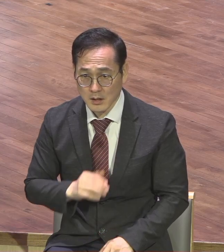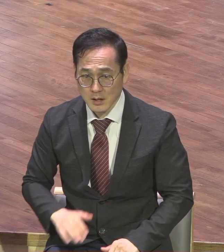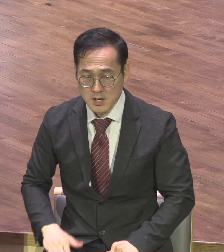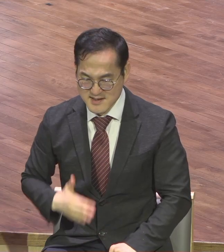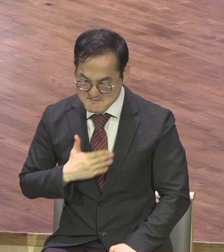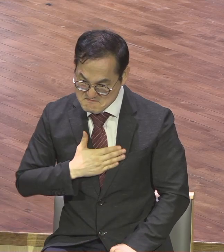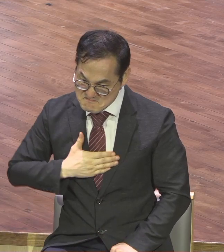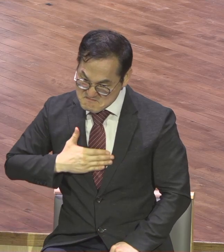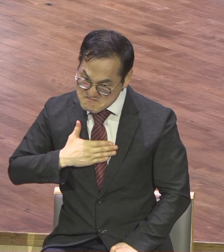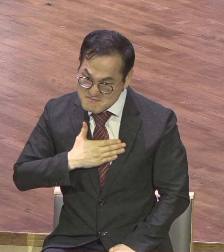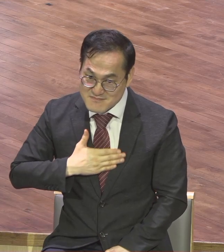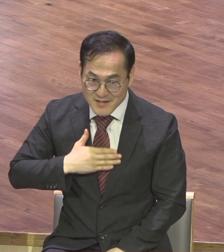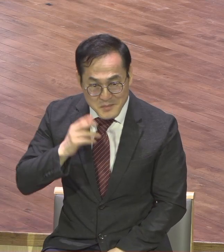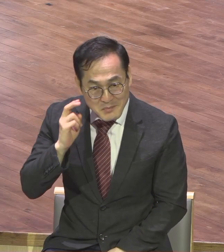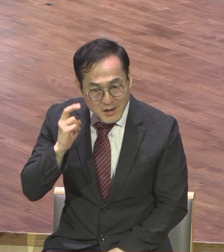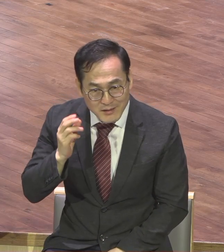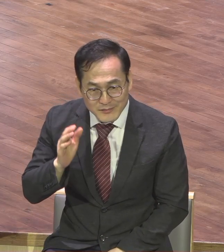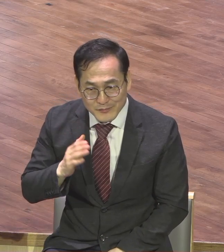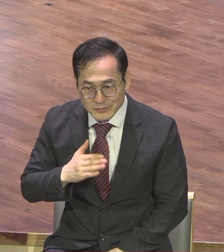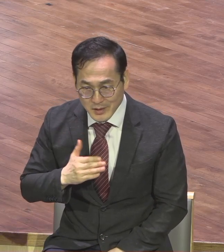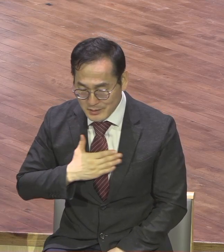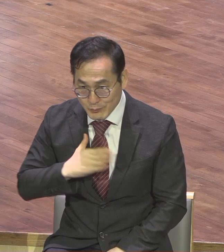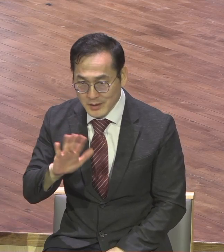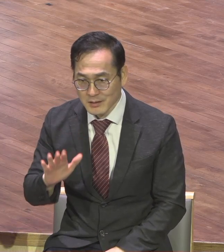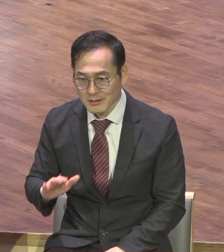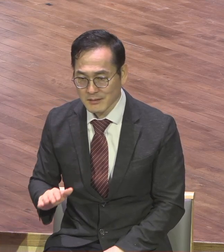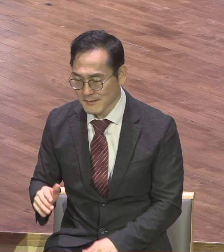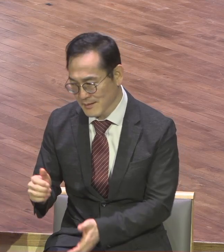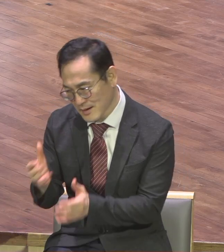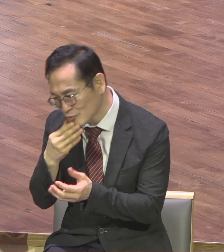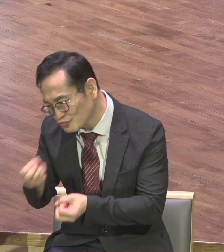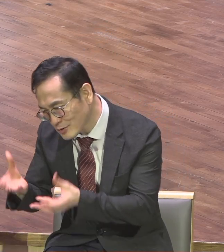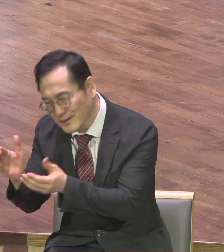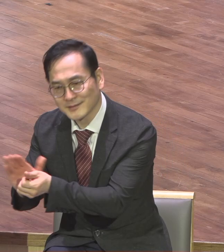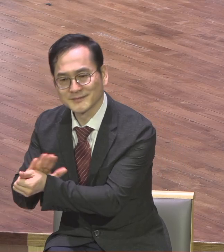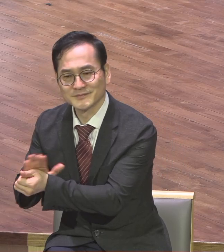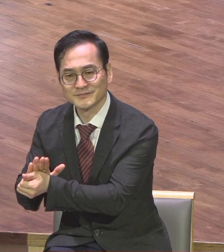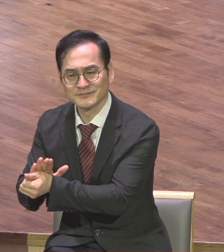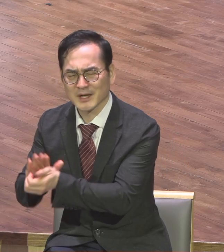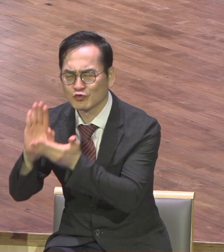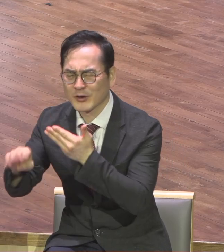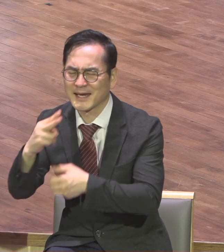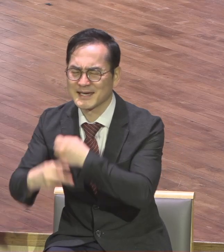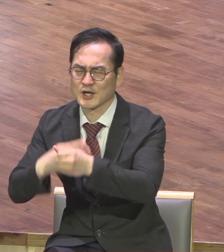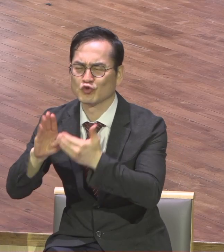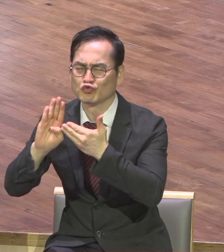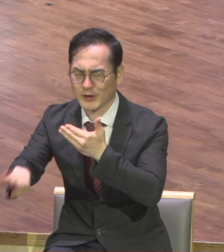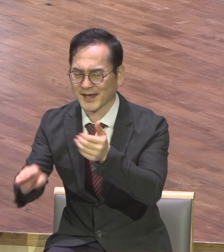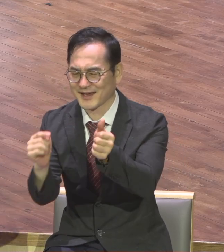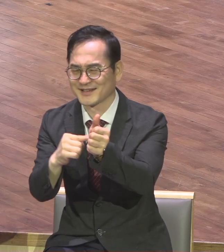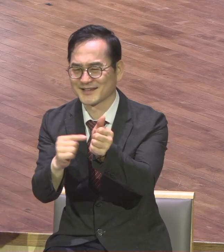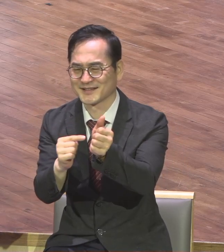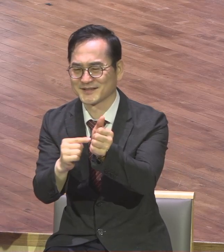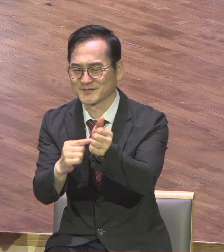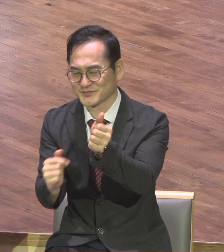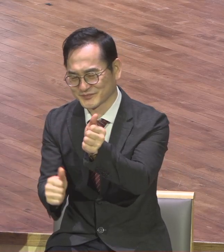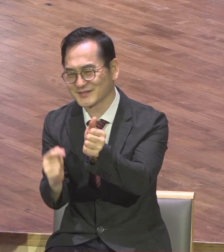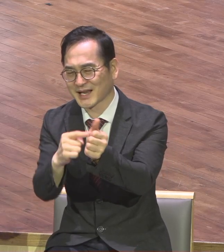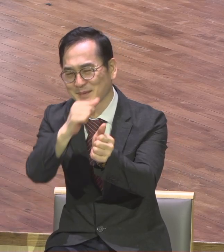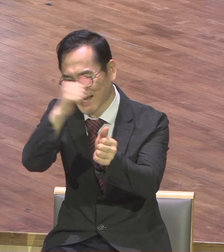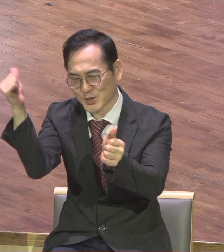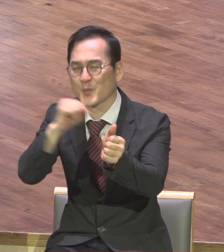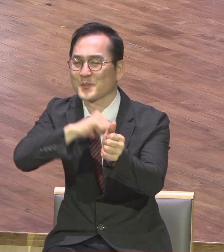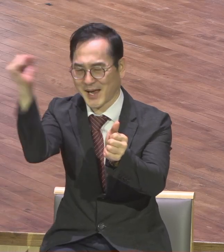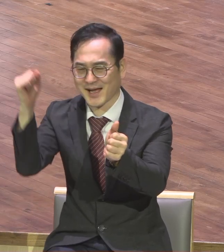물론 2년 후에 조덕삼도 장로가 되었고 이 자익을 자기 집에 머슴을 이 자익